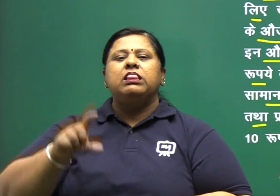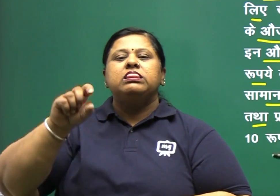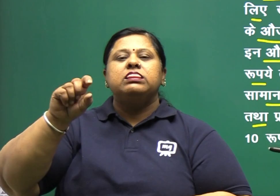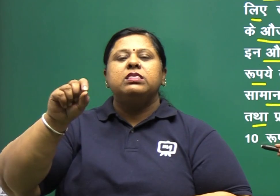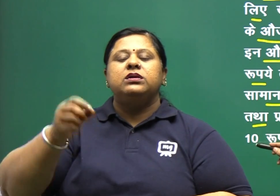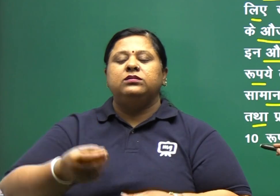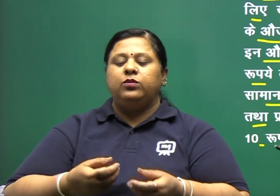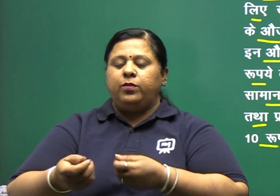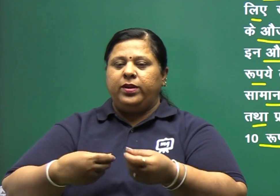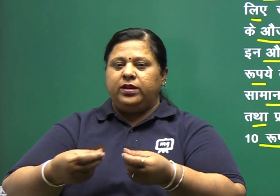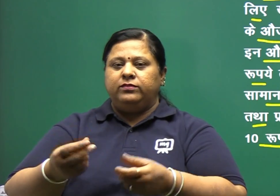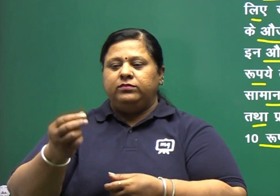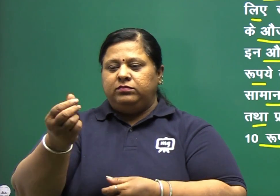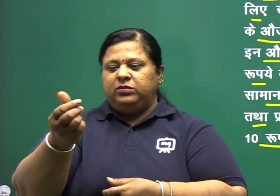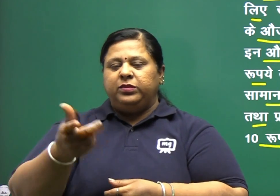10 रुपये